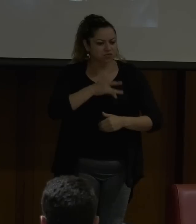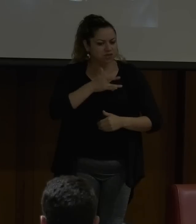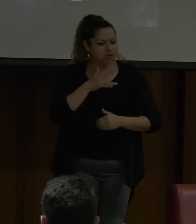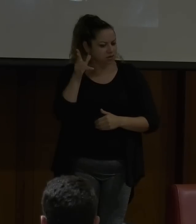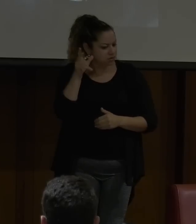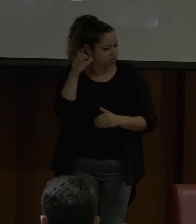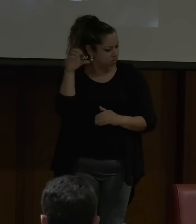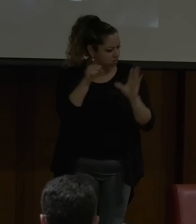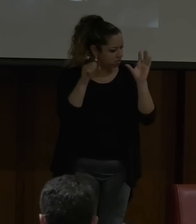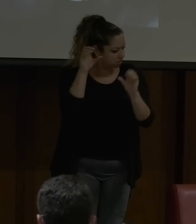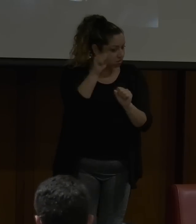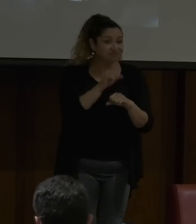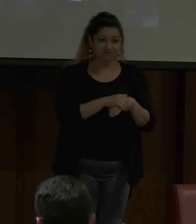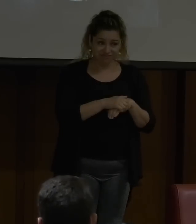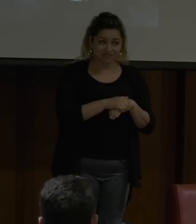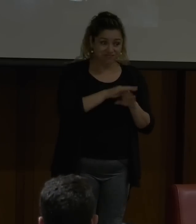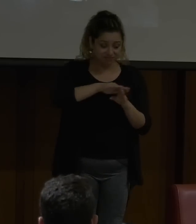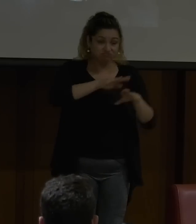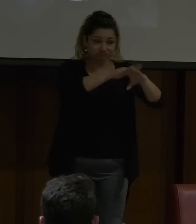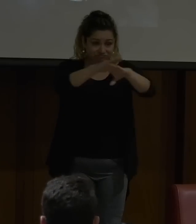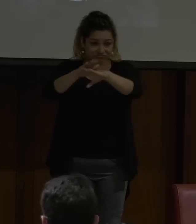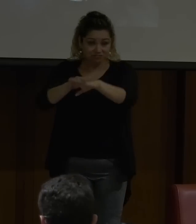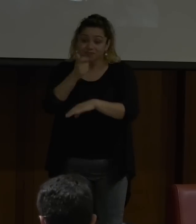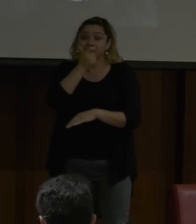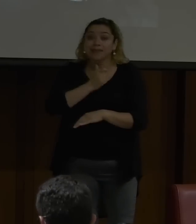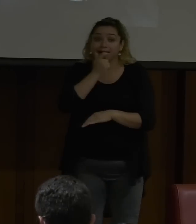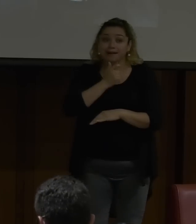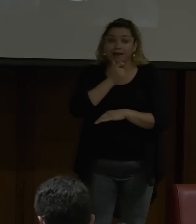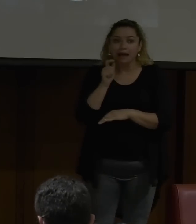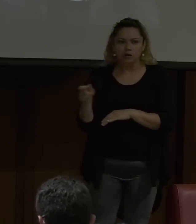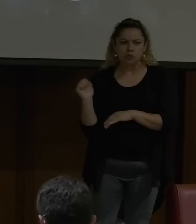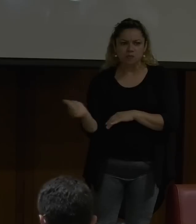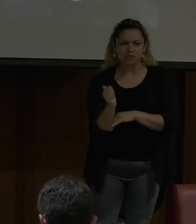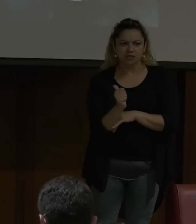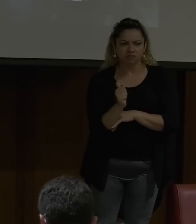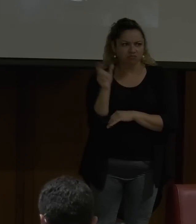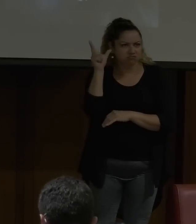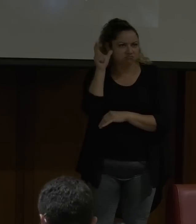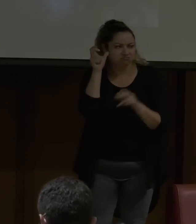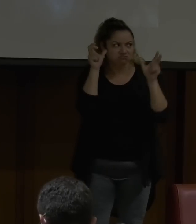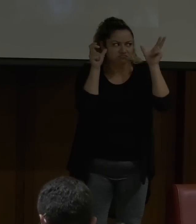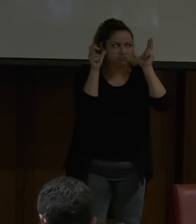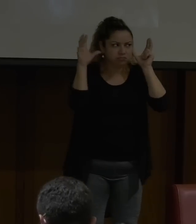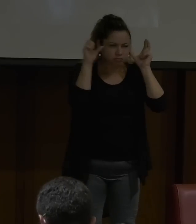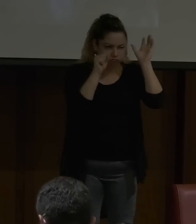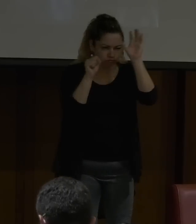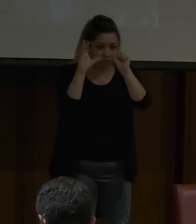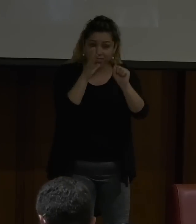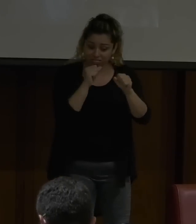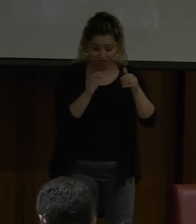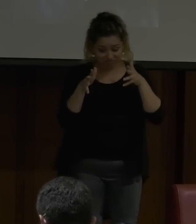muy curioso esto, ¿no? De cómo él fue haciéndose al lenguaje él mismo. Nadie le